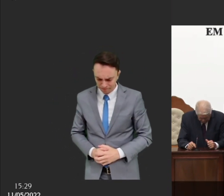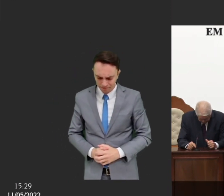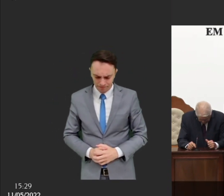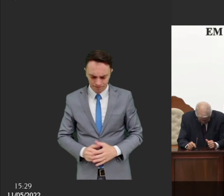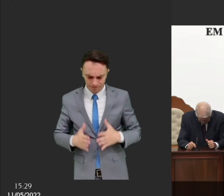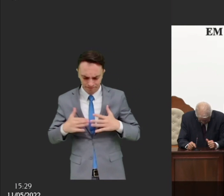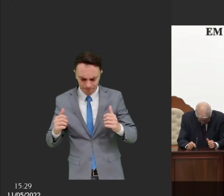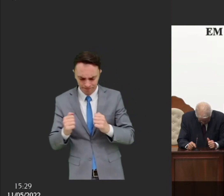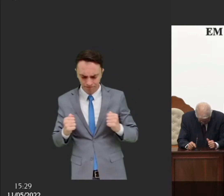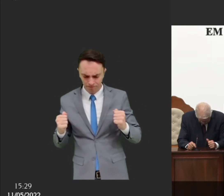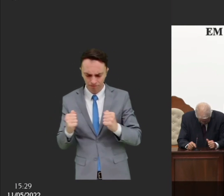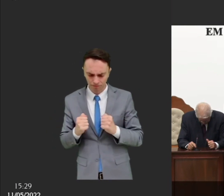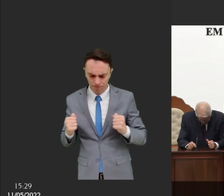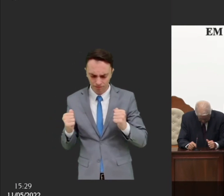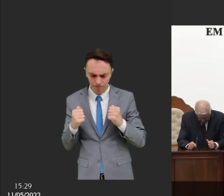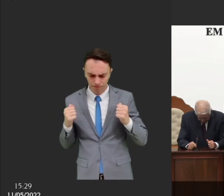Glória a Deus.